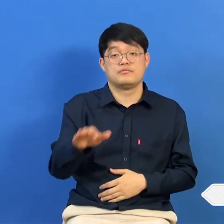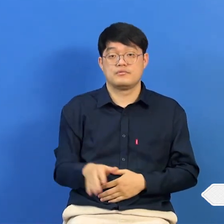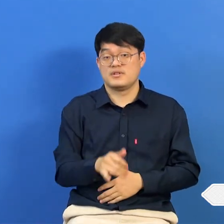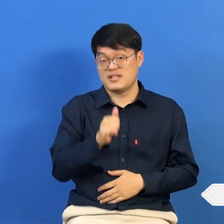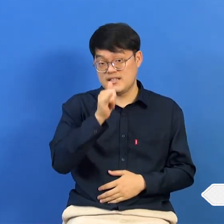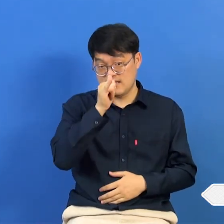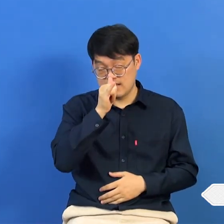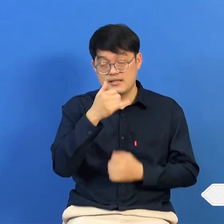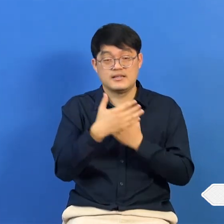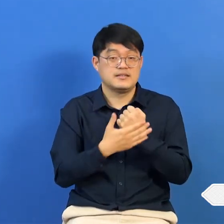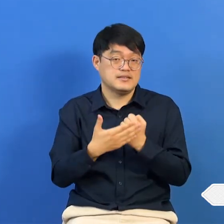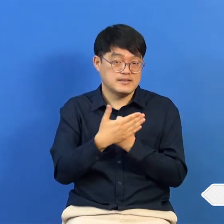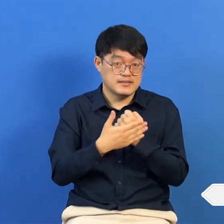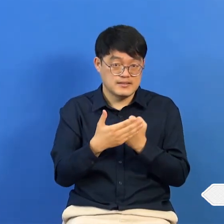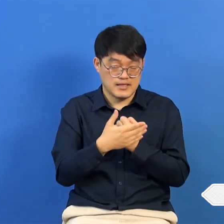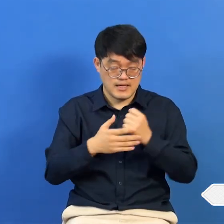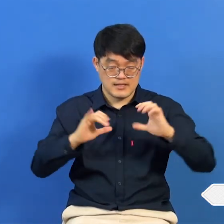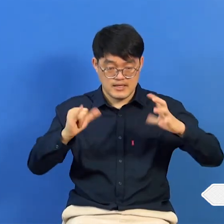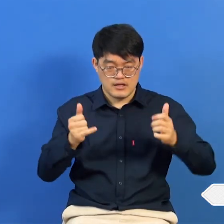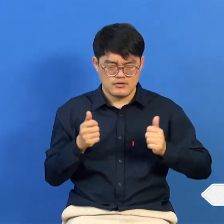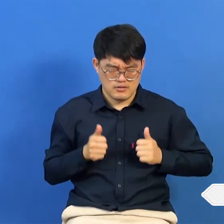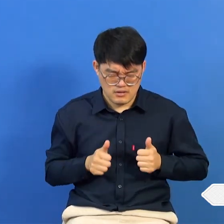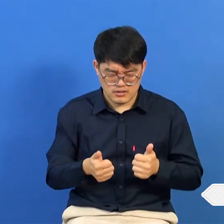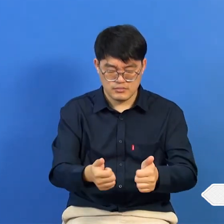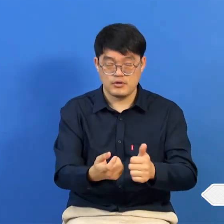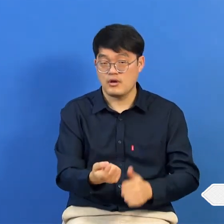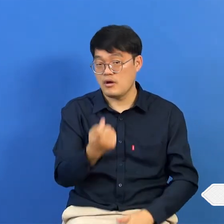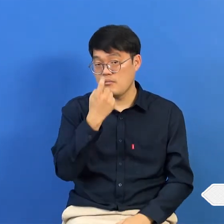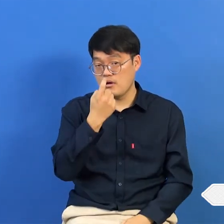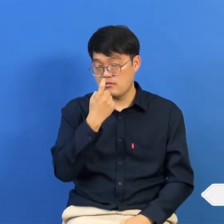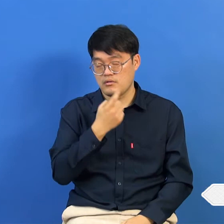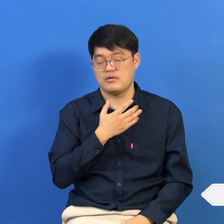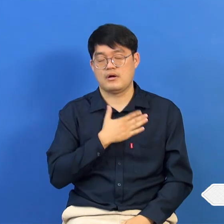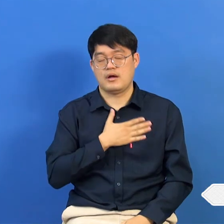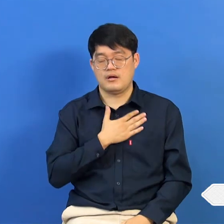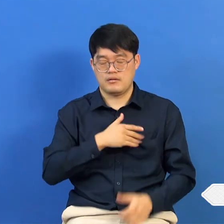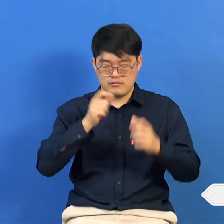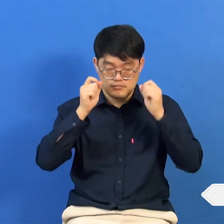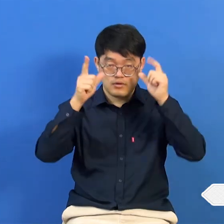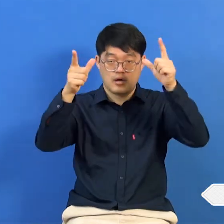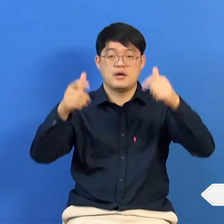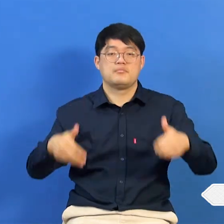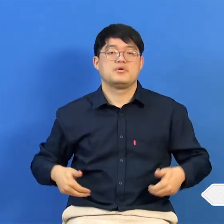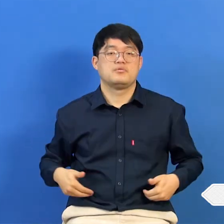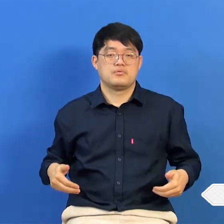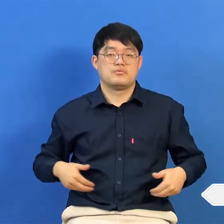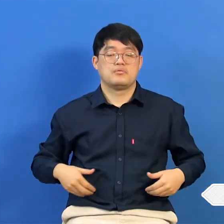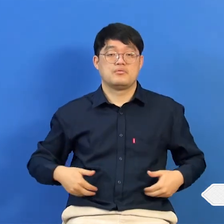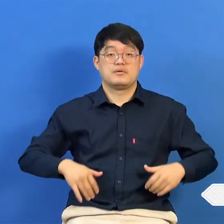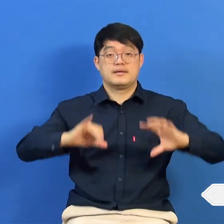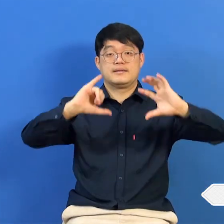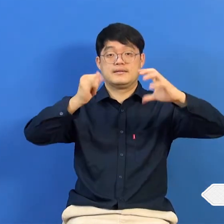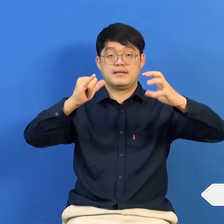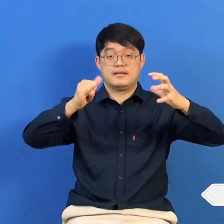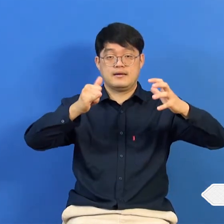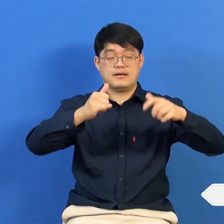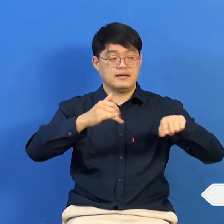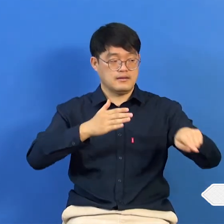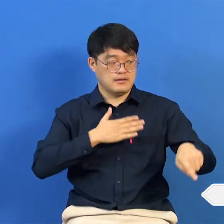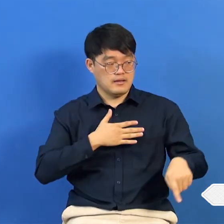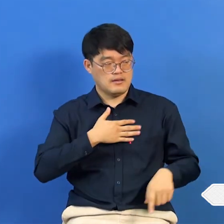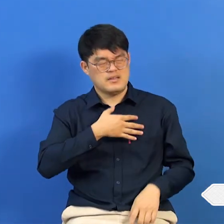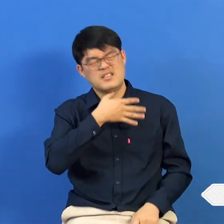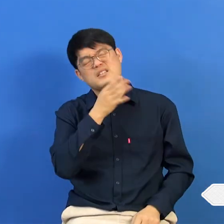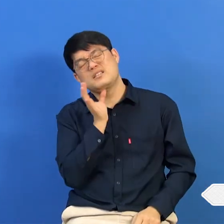놀라운 은혜의 세계를 열심히 배워가고 그걸 알아가야 됩니다. 세상에 내 노후